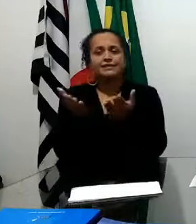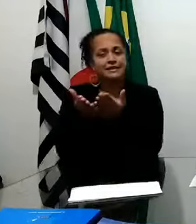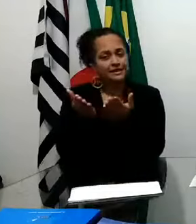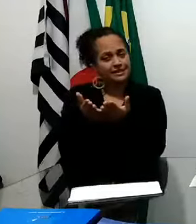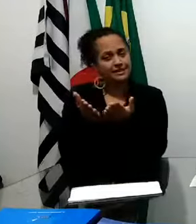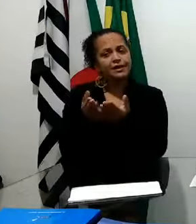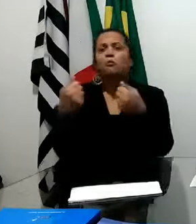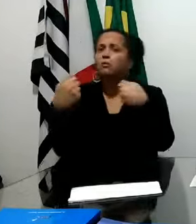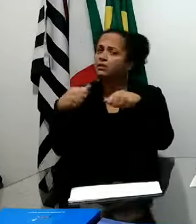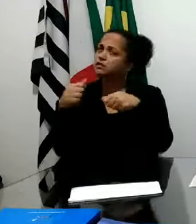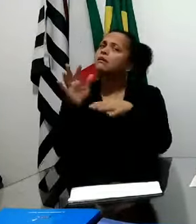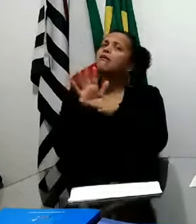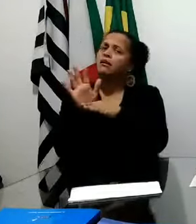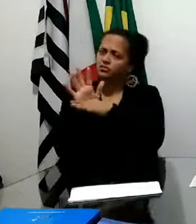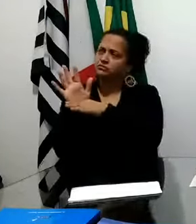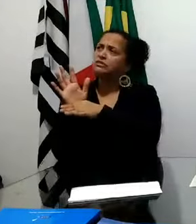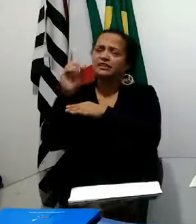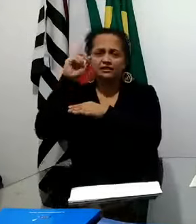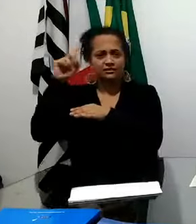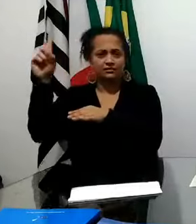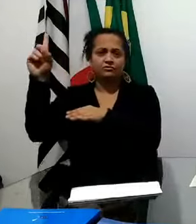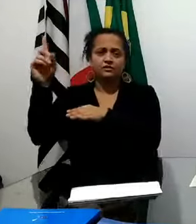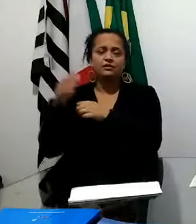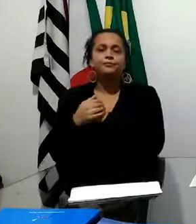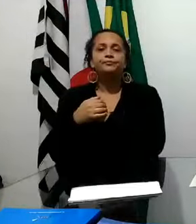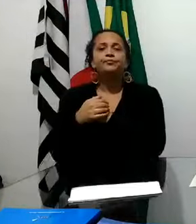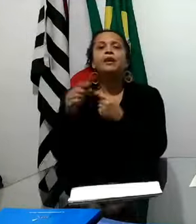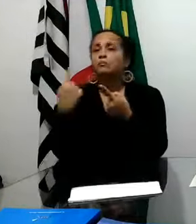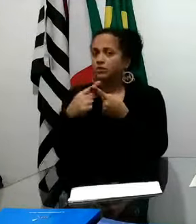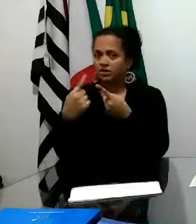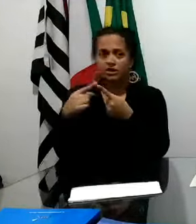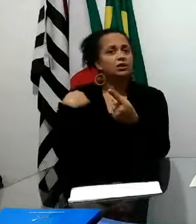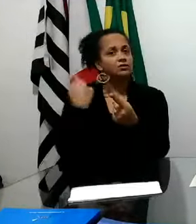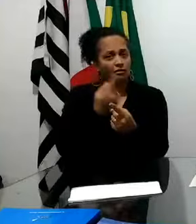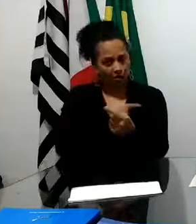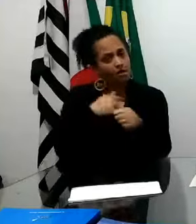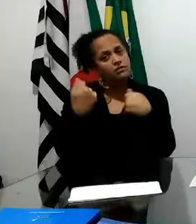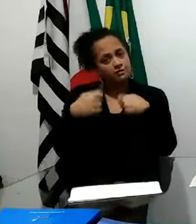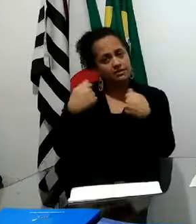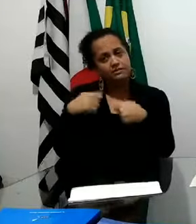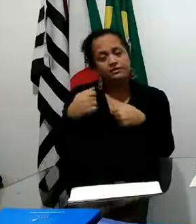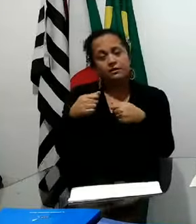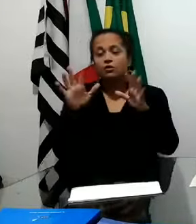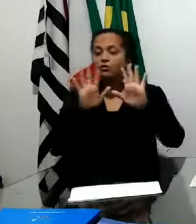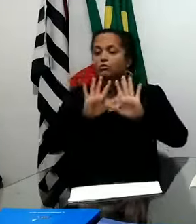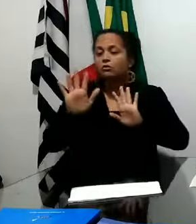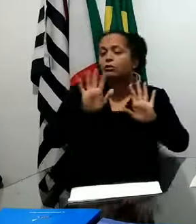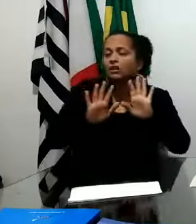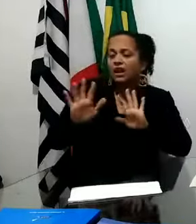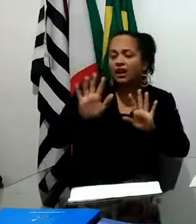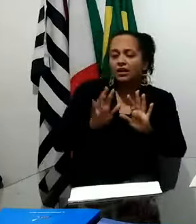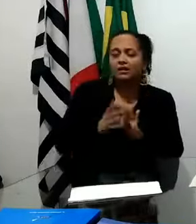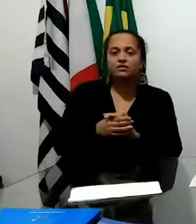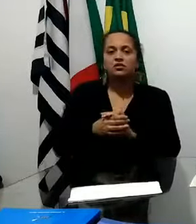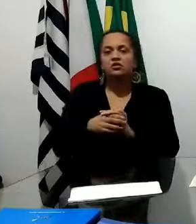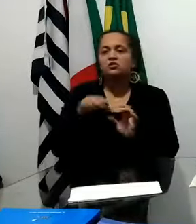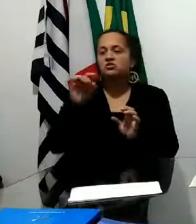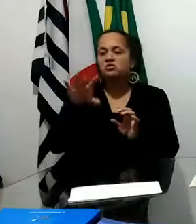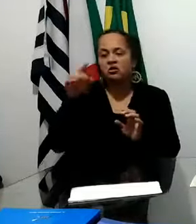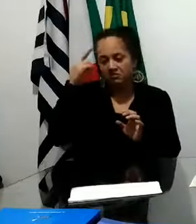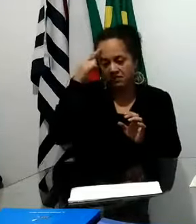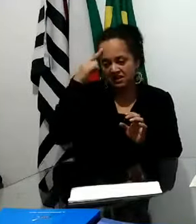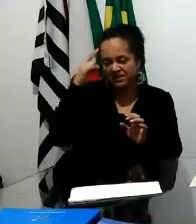boas obras que Deus já preparou de antemão. Porque a gente precisa tomar muito cuidado para a gente não focar o nosso relacionamento com Deus naquilo